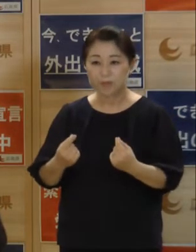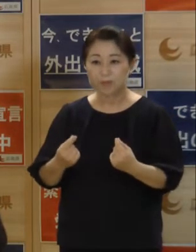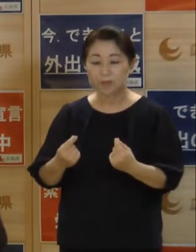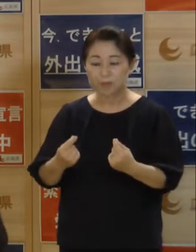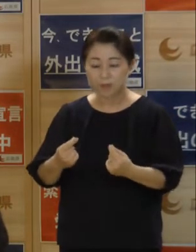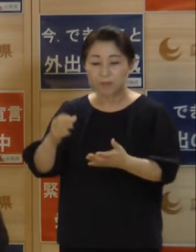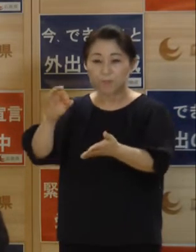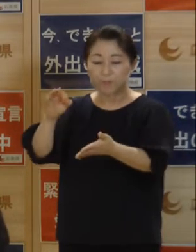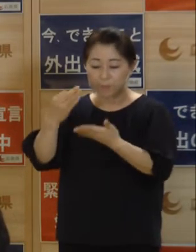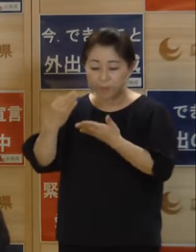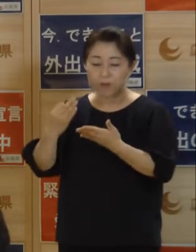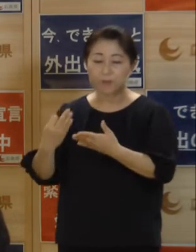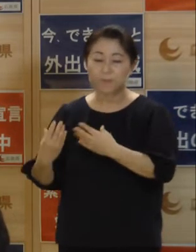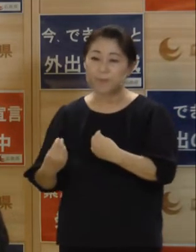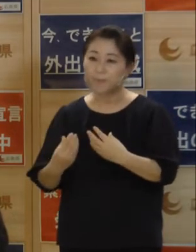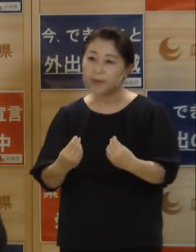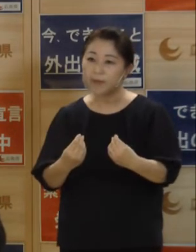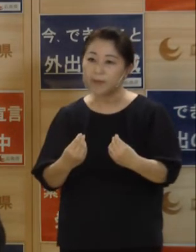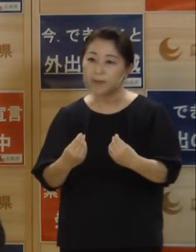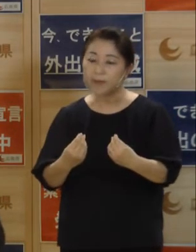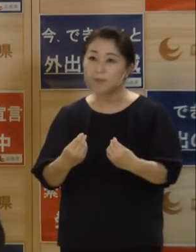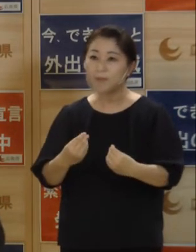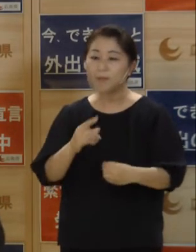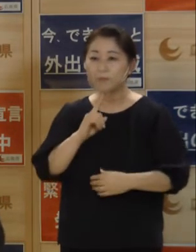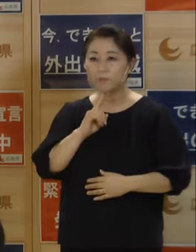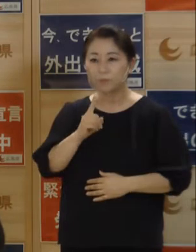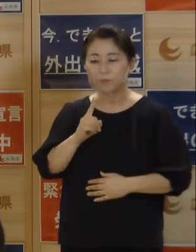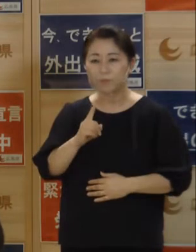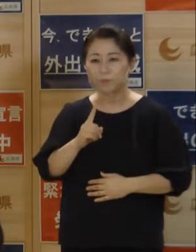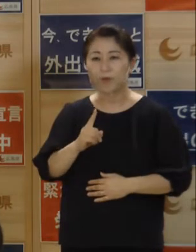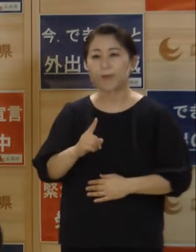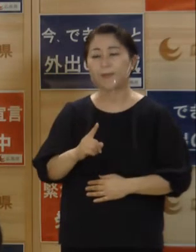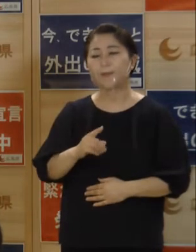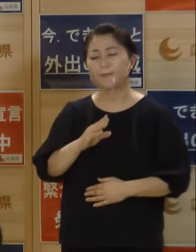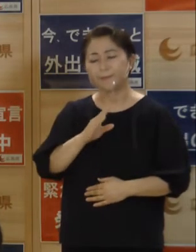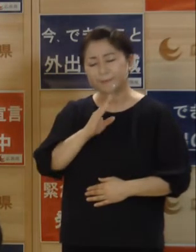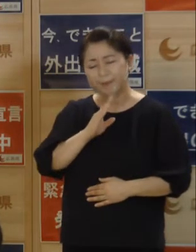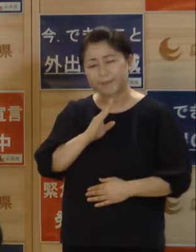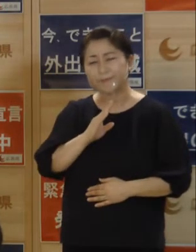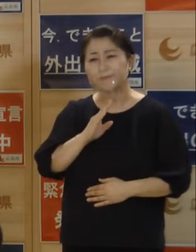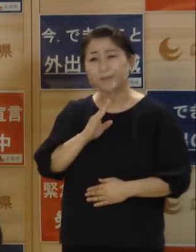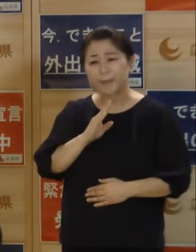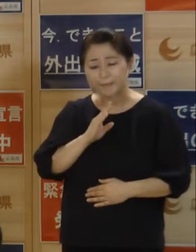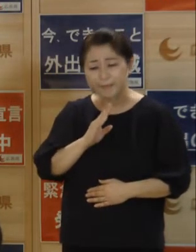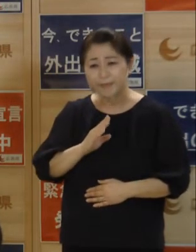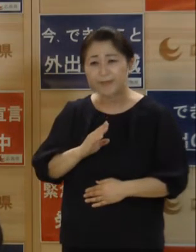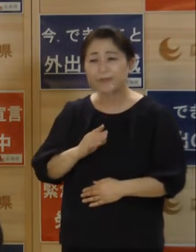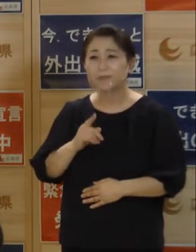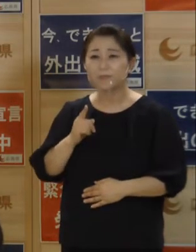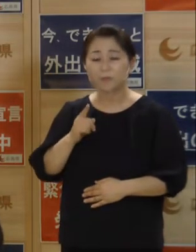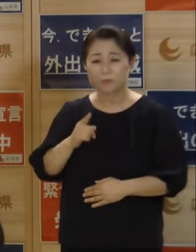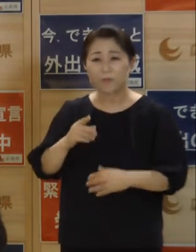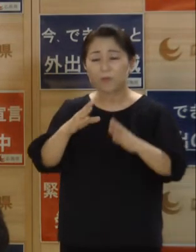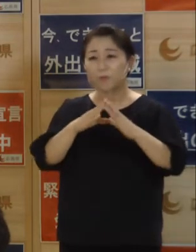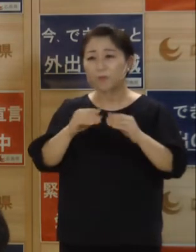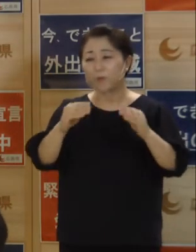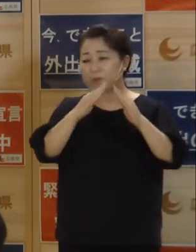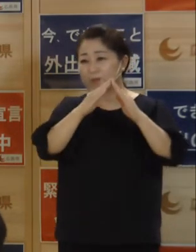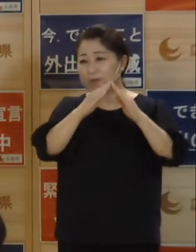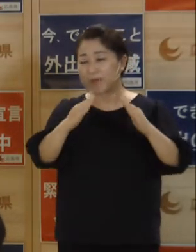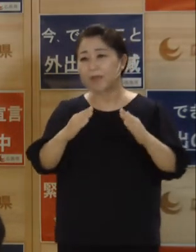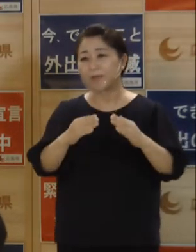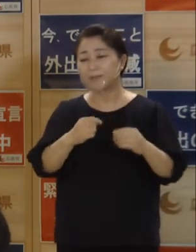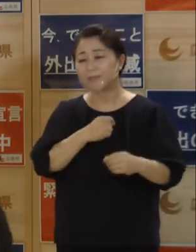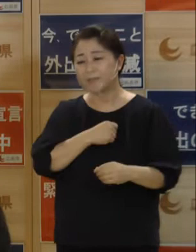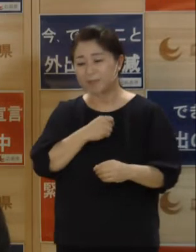っぱなしということは、さすがにですね、その国会議員の身分保障